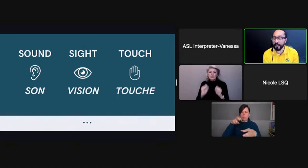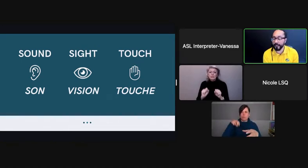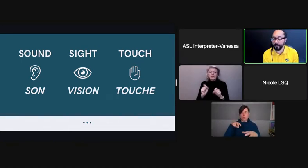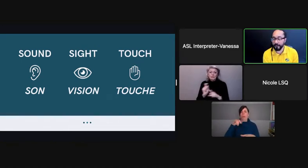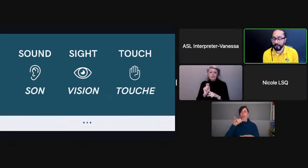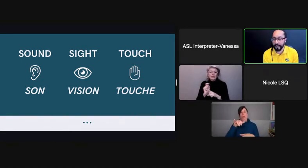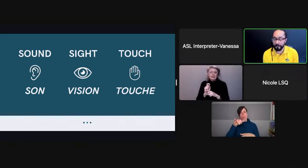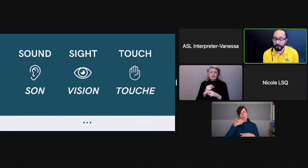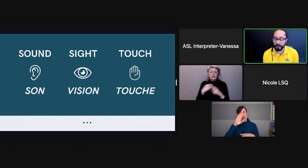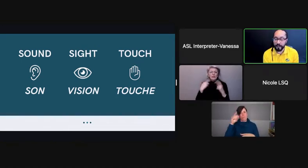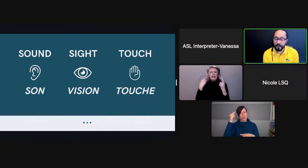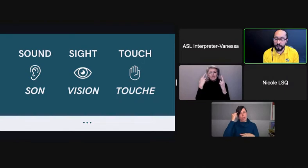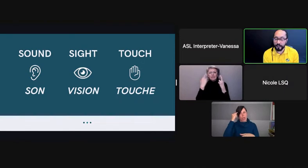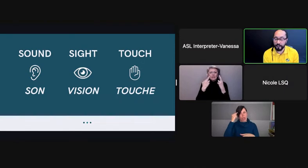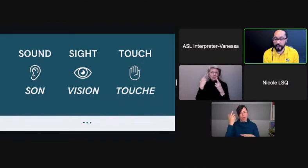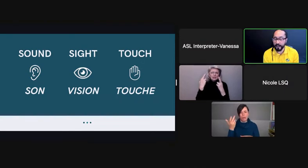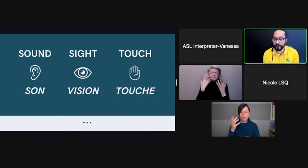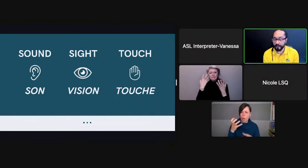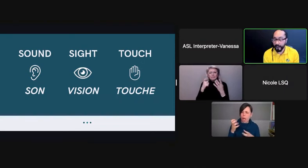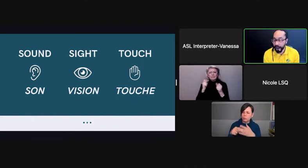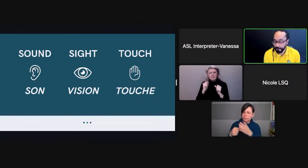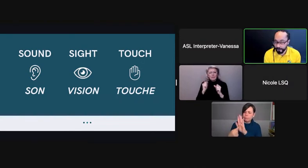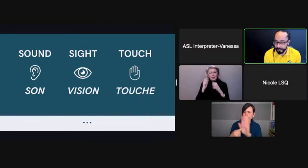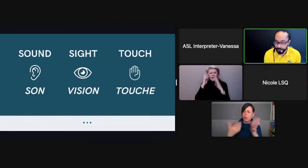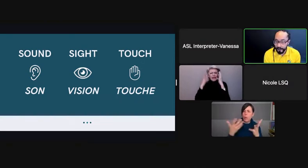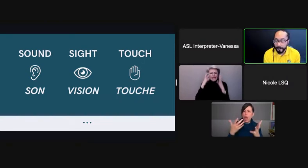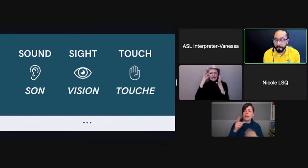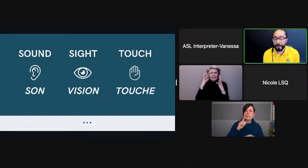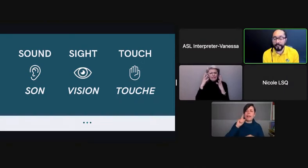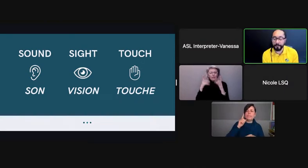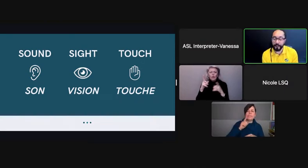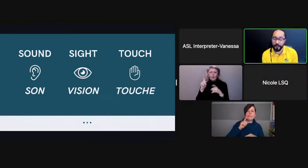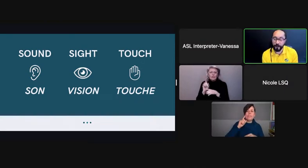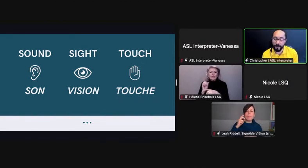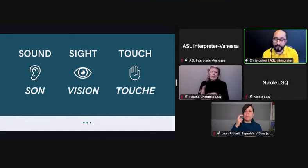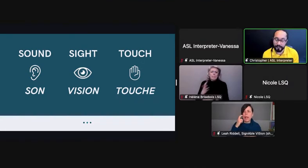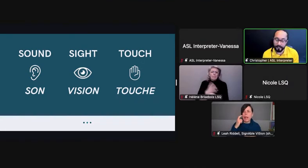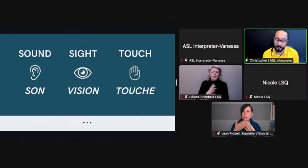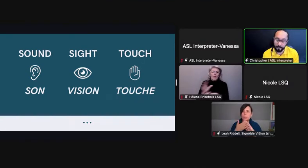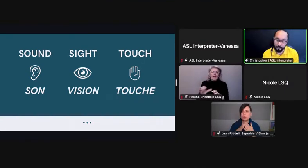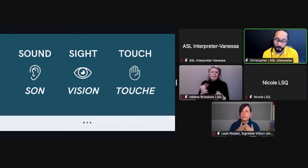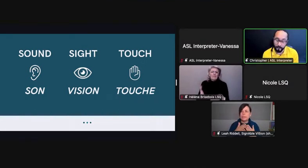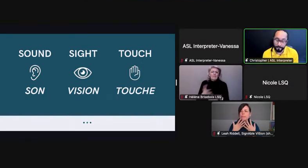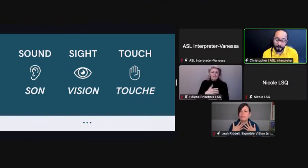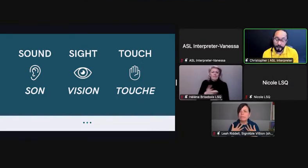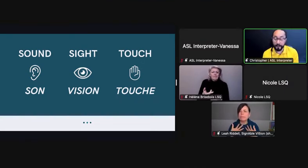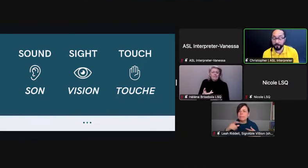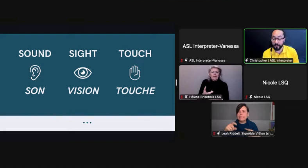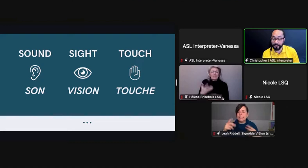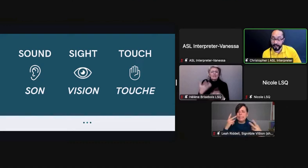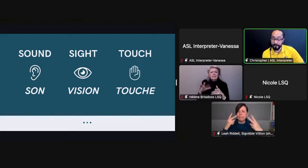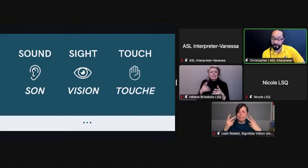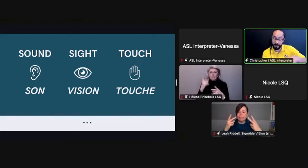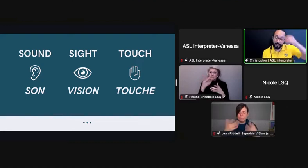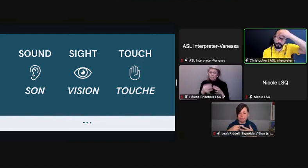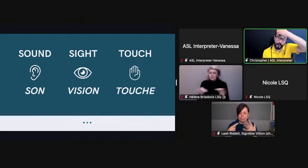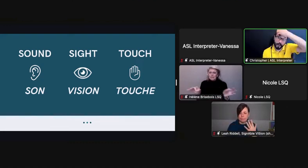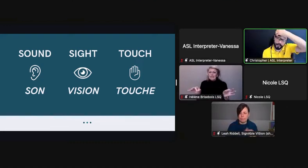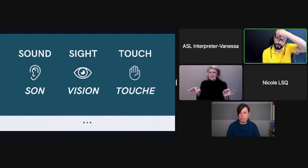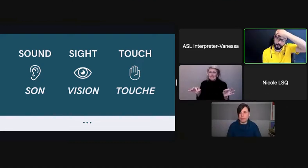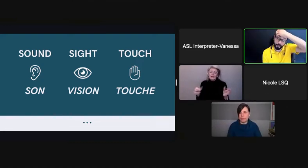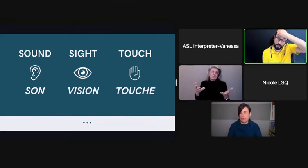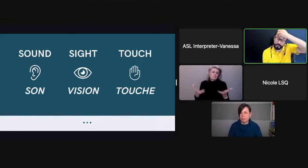réfléchir de manière créative et proactive. Alors déjà, les sous-titres, c